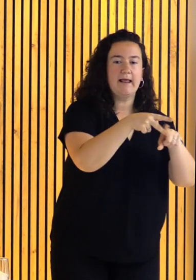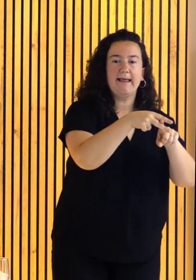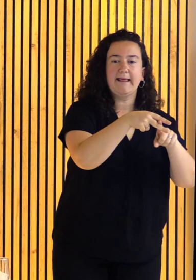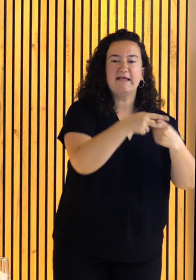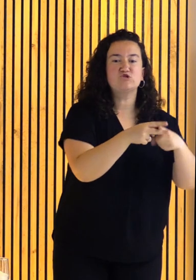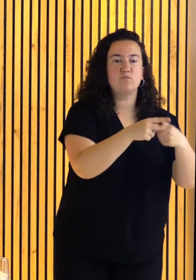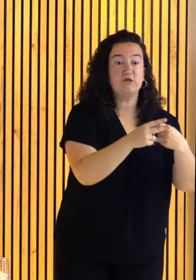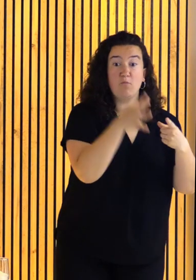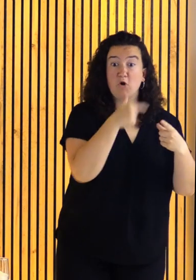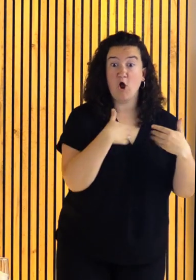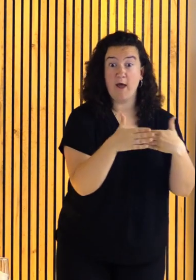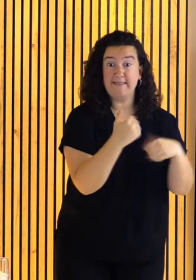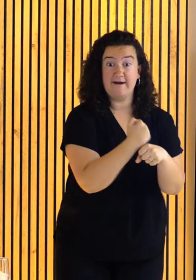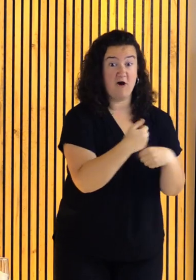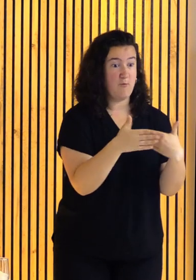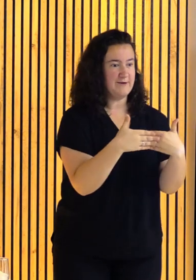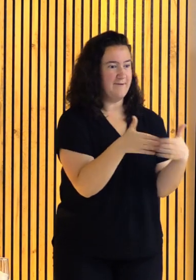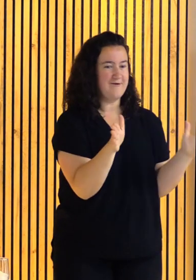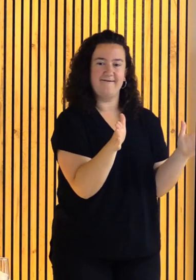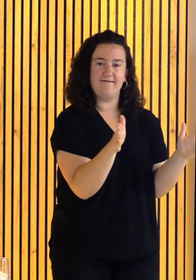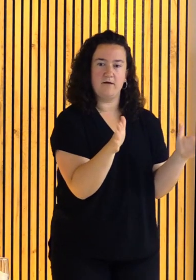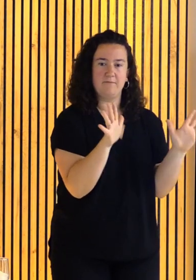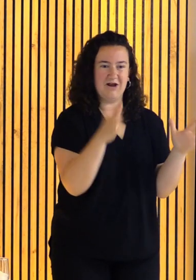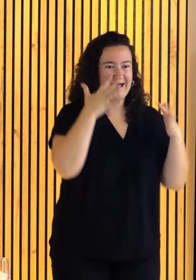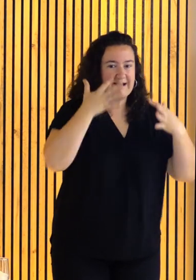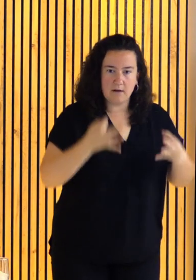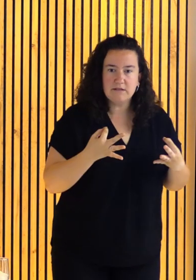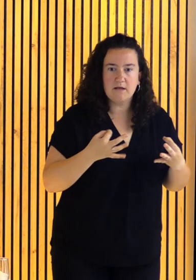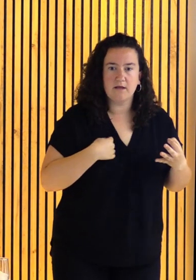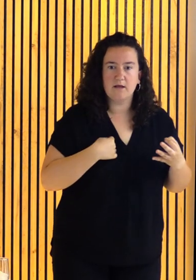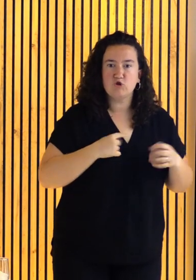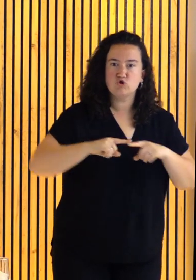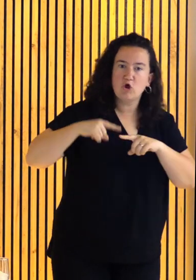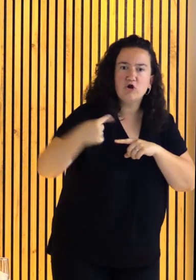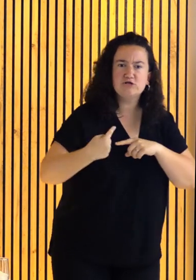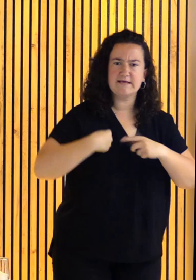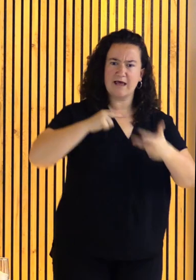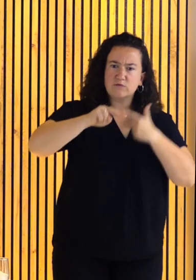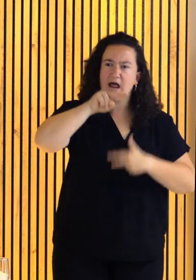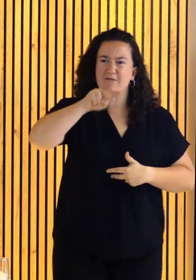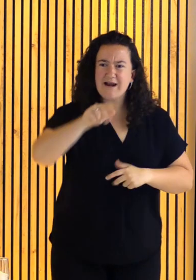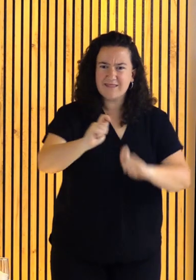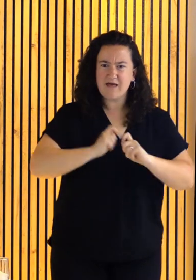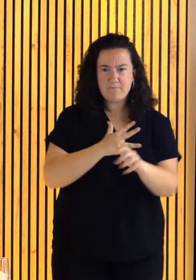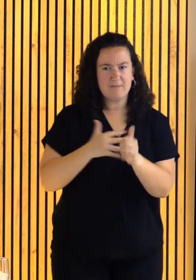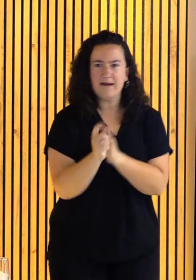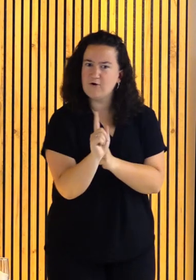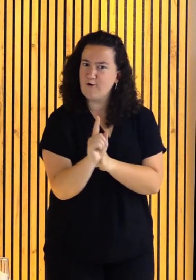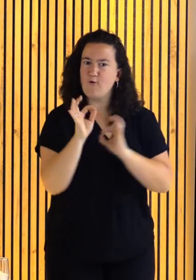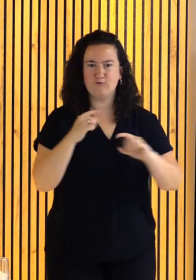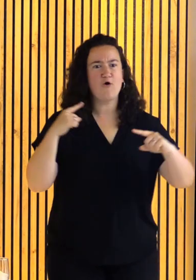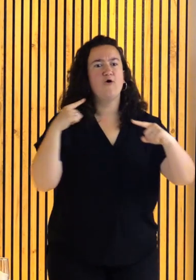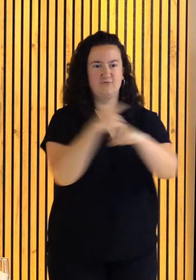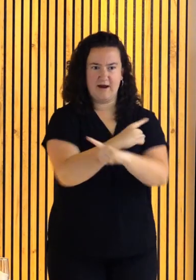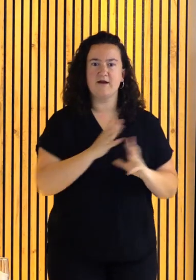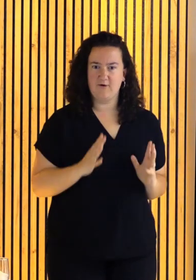dituelako, baina berez euskararen eguneroko praktikak ez ditu privilegioak ematen, justo kontrakoa, ez? Nahiko arazotsua